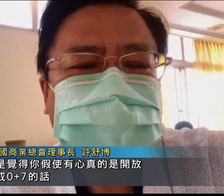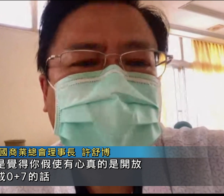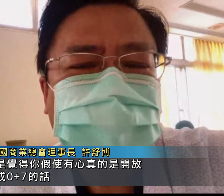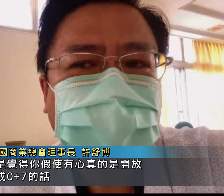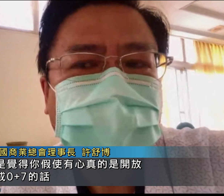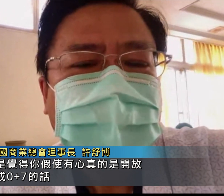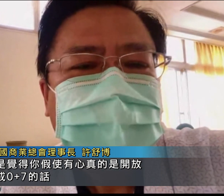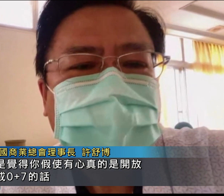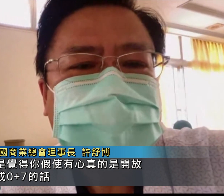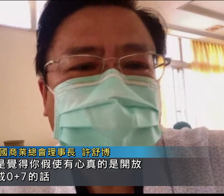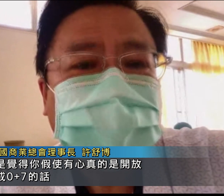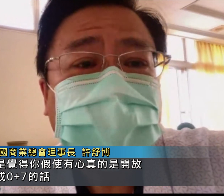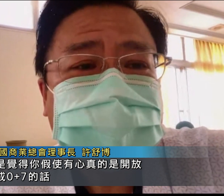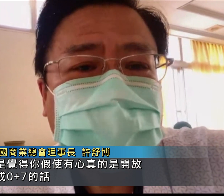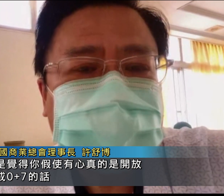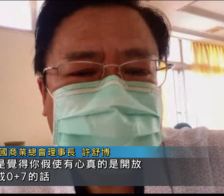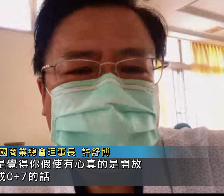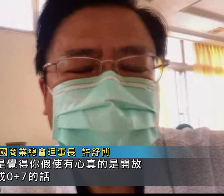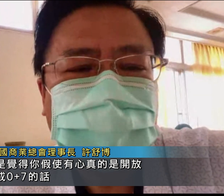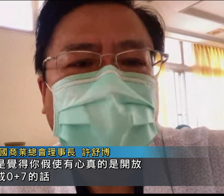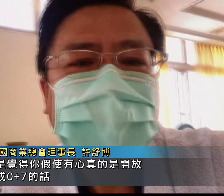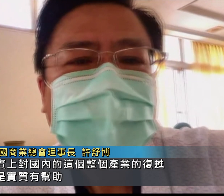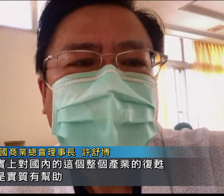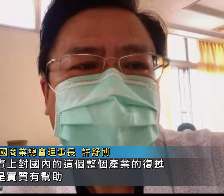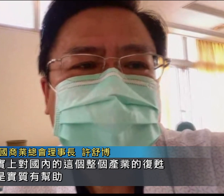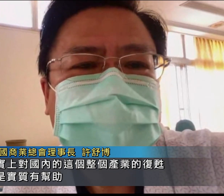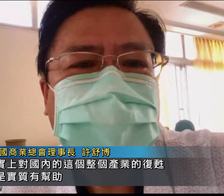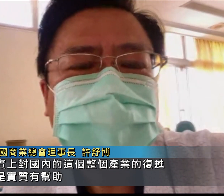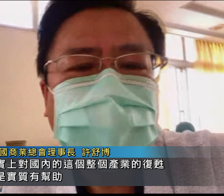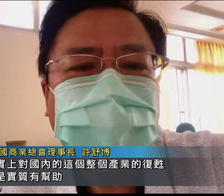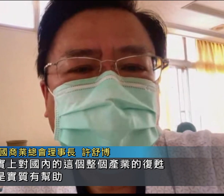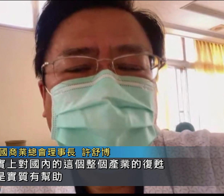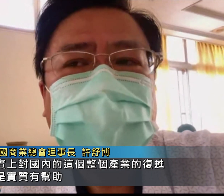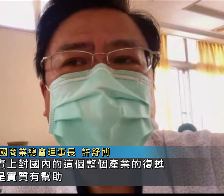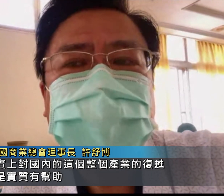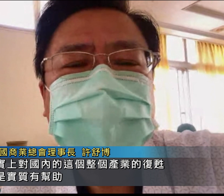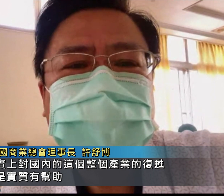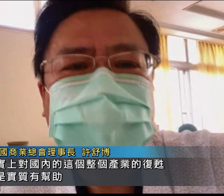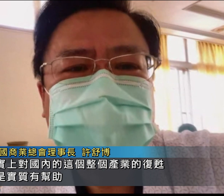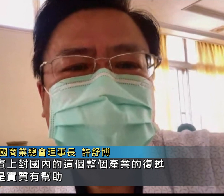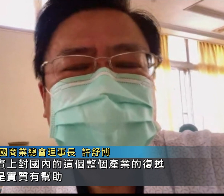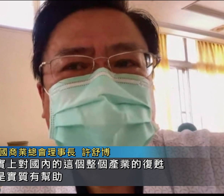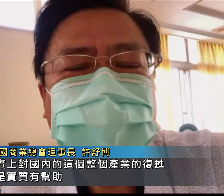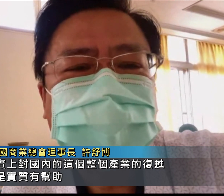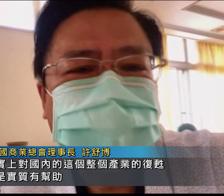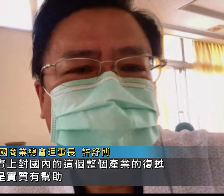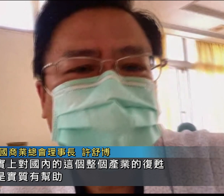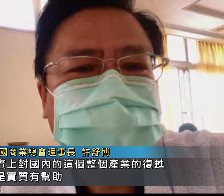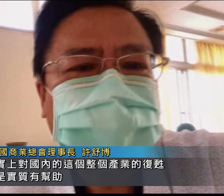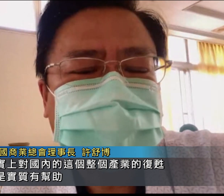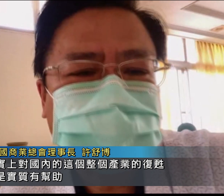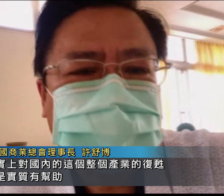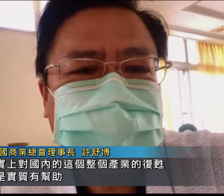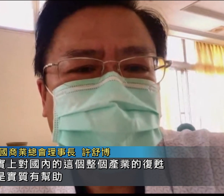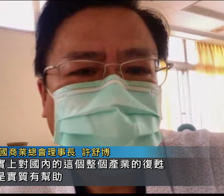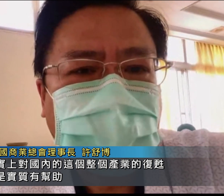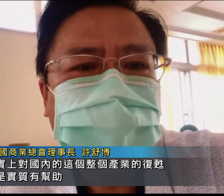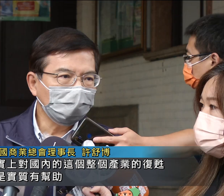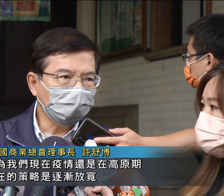放变成0+7的话，那事实上对国内的这个整个产业的复苏才是实质有帮助了。 因为我们